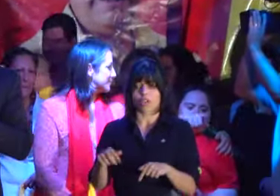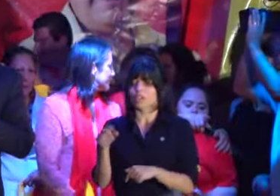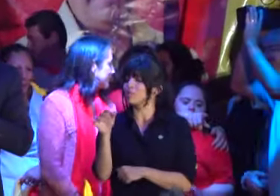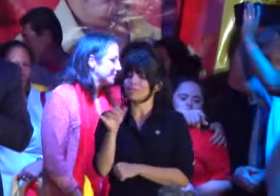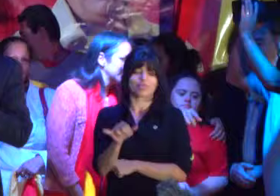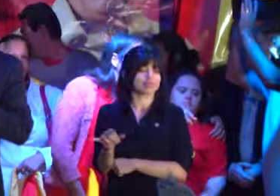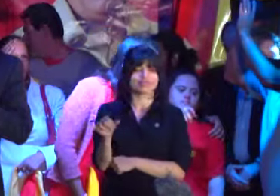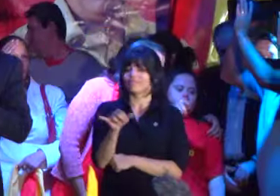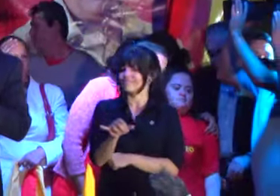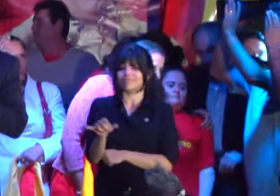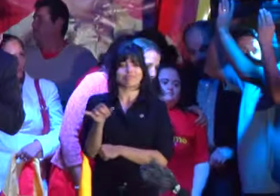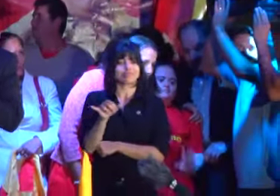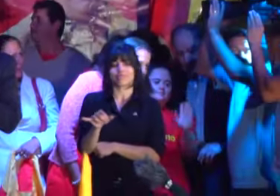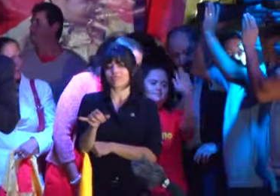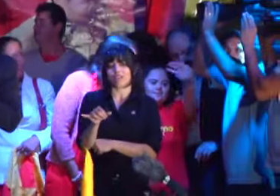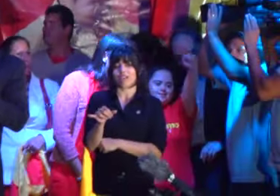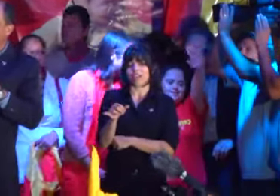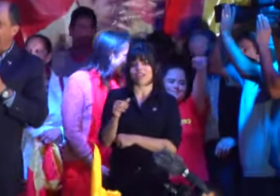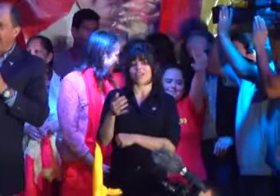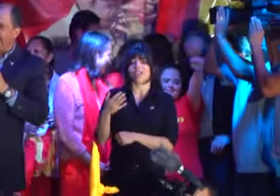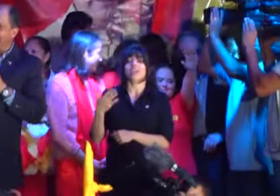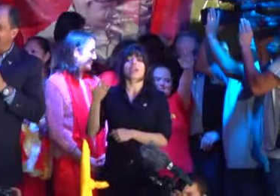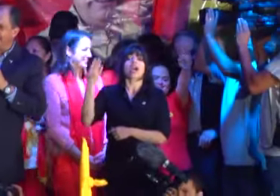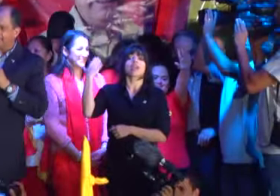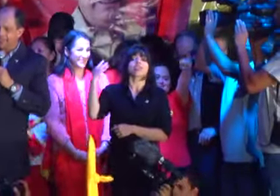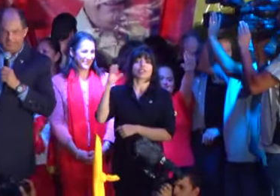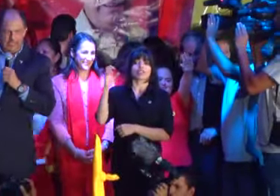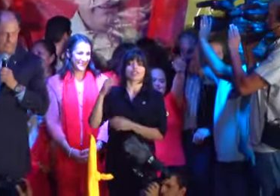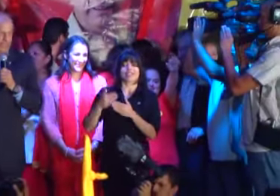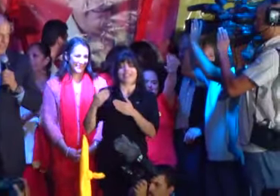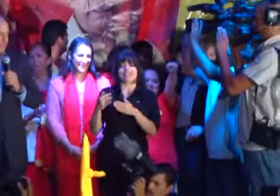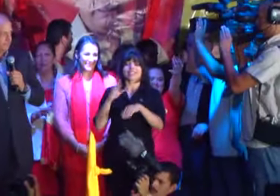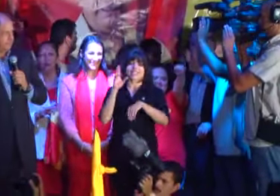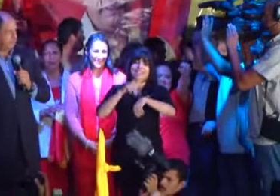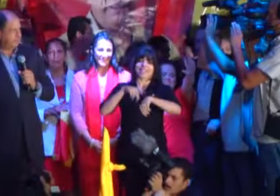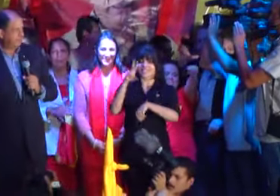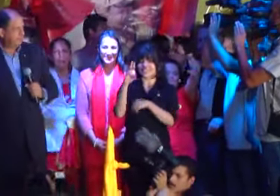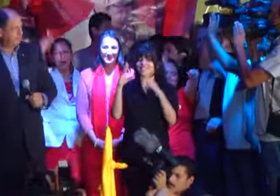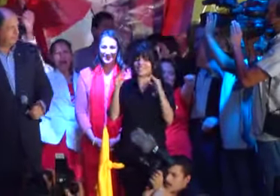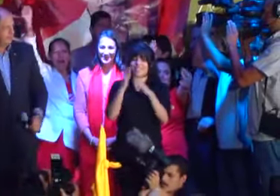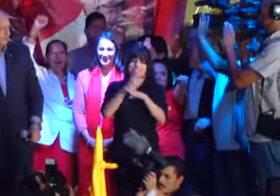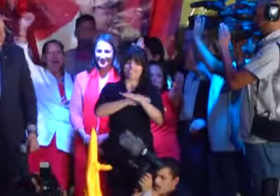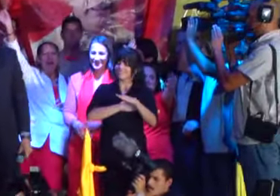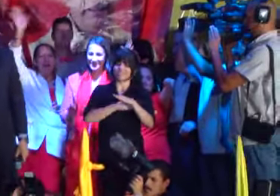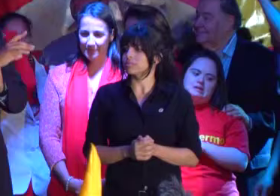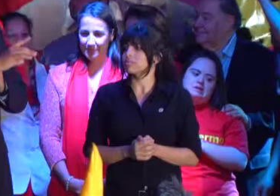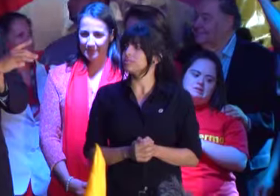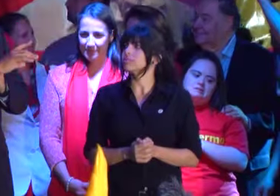la misma que la que existió antes de las 6 de la tarde.